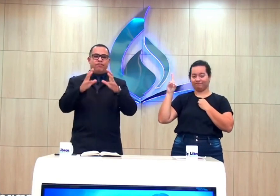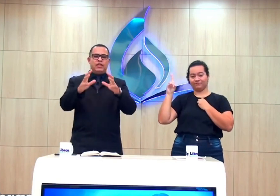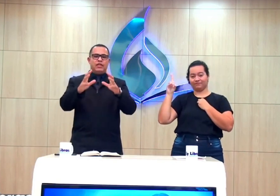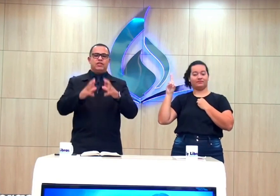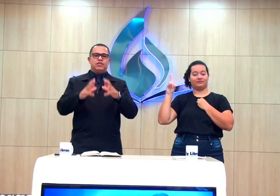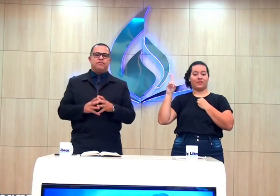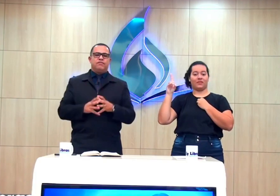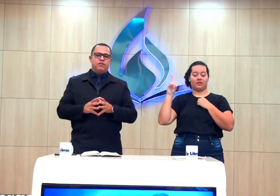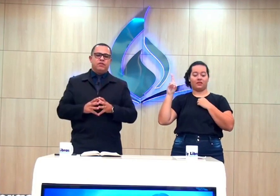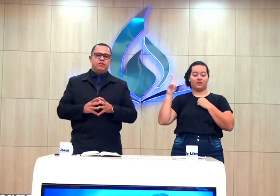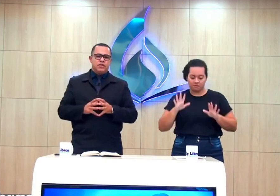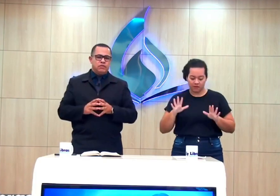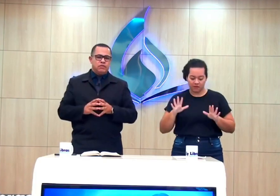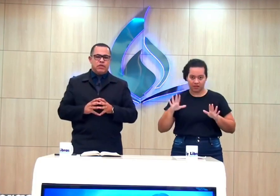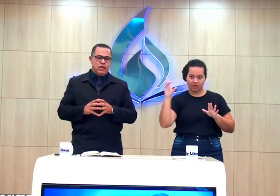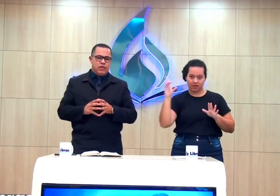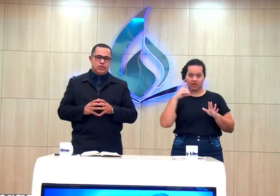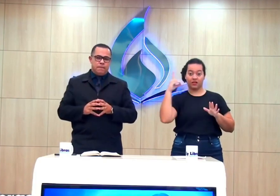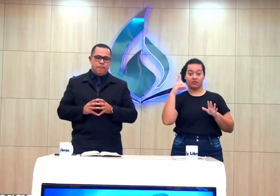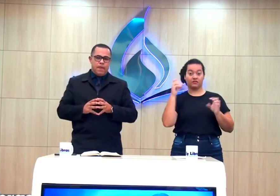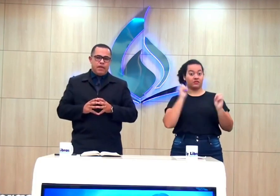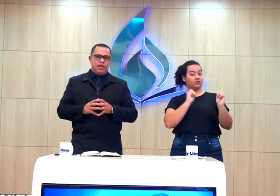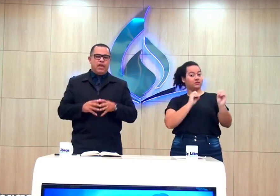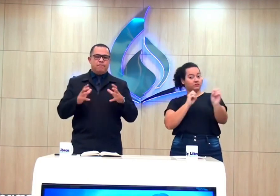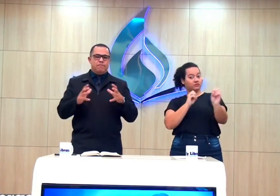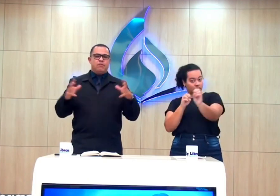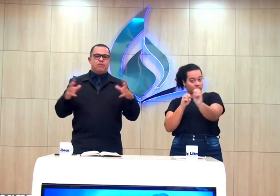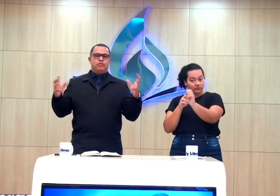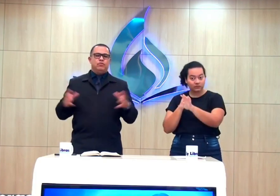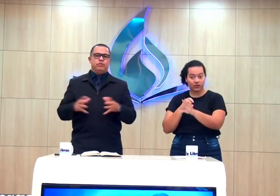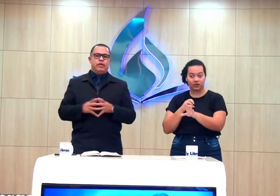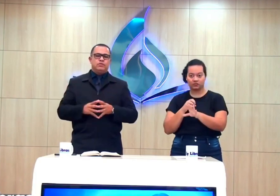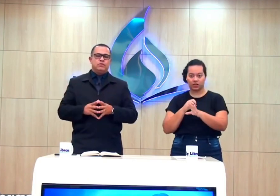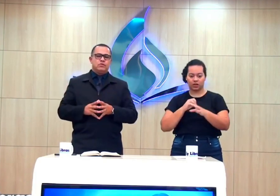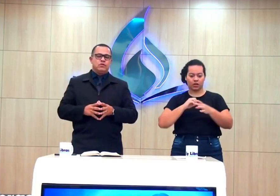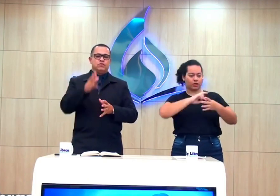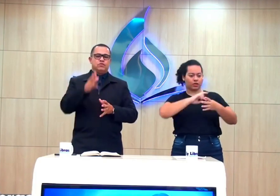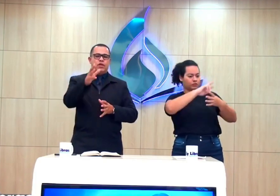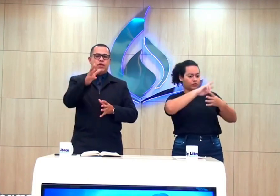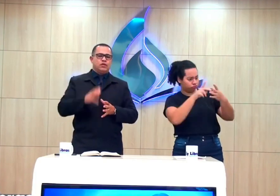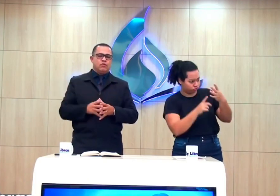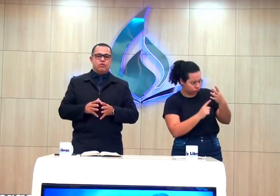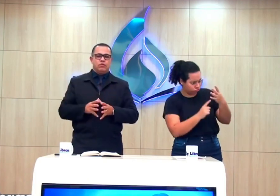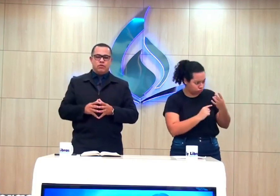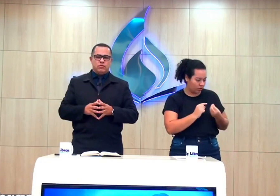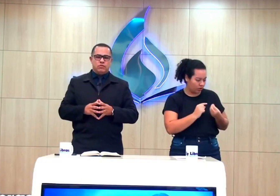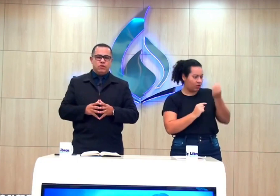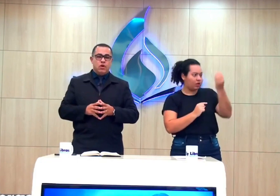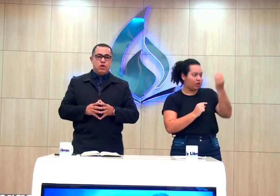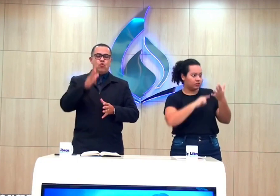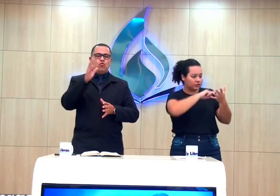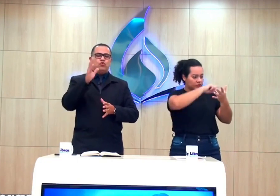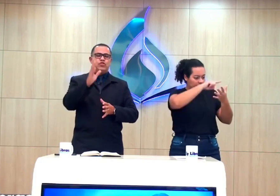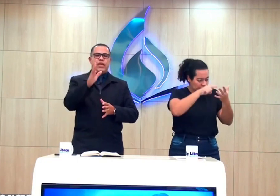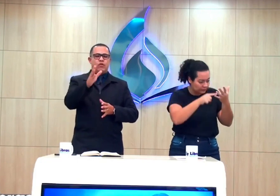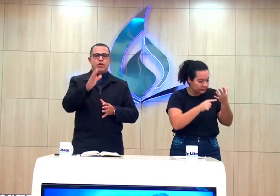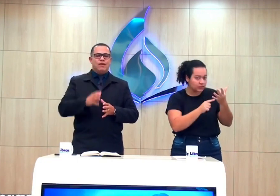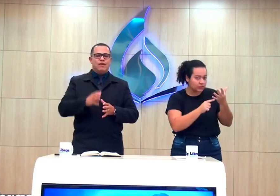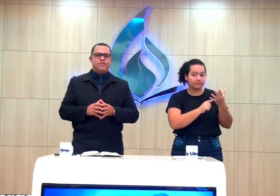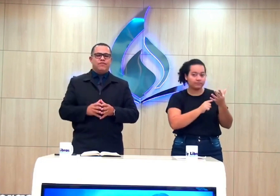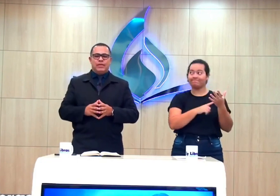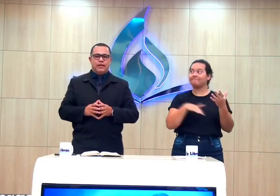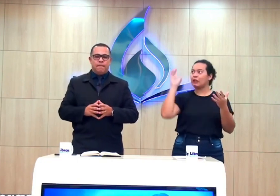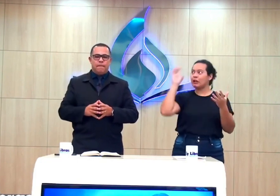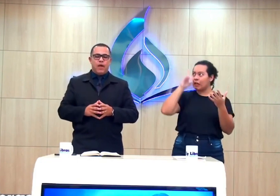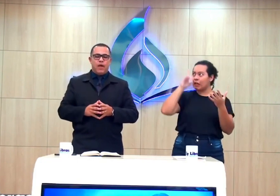a vida de Davi nos ensina o seguinte, que em meio a tudo isso, o Senhor está conosco. O Senhor